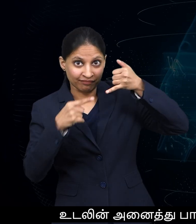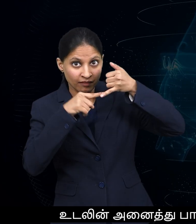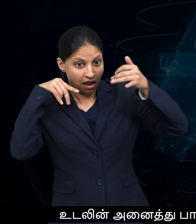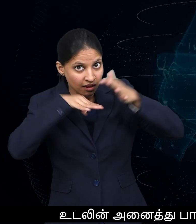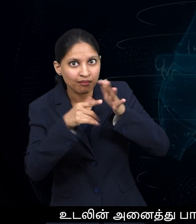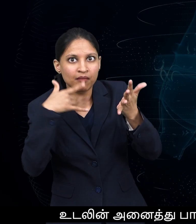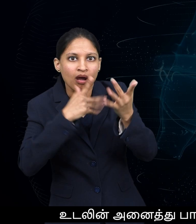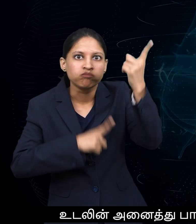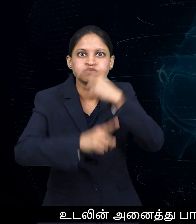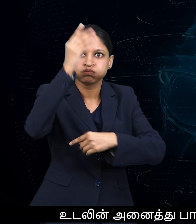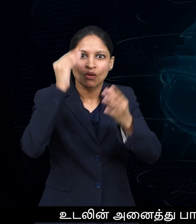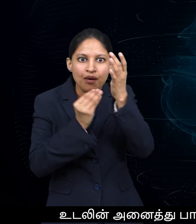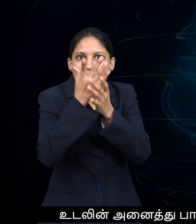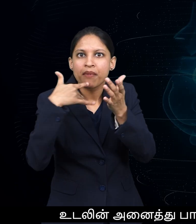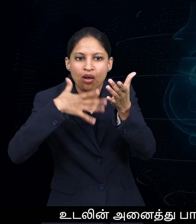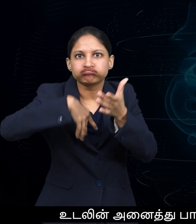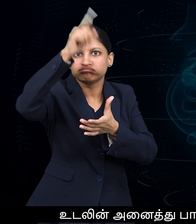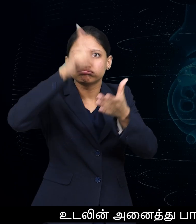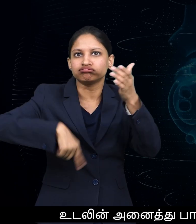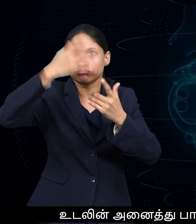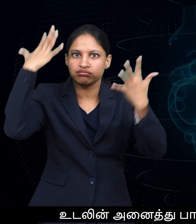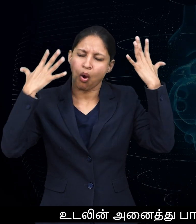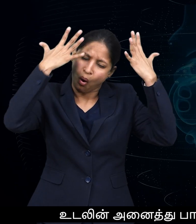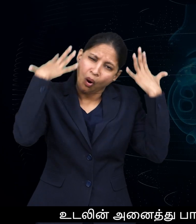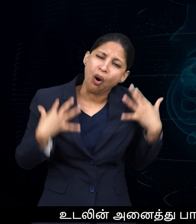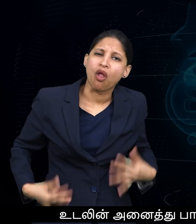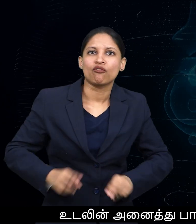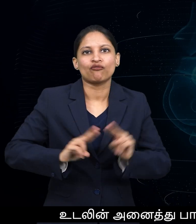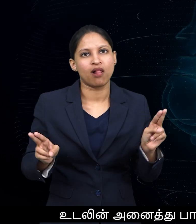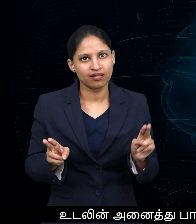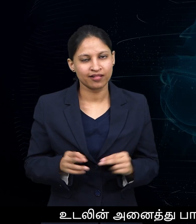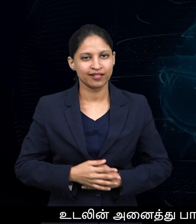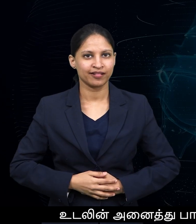உடலின் அனைத்து பாகங்களுக்கும் இரத்தம் பாய்கிறது.